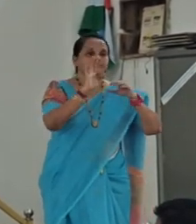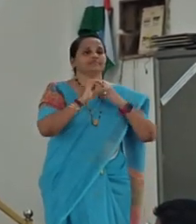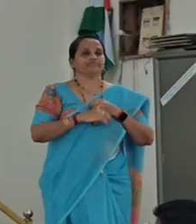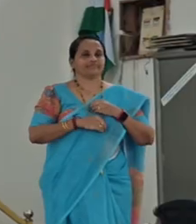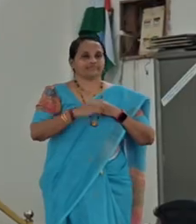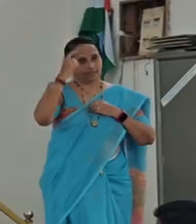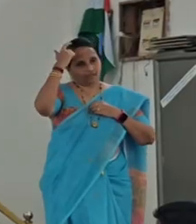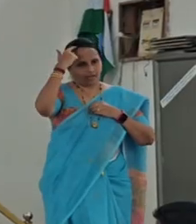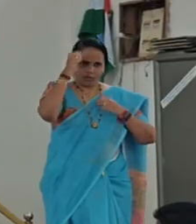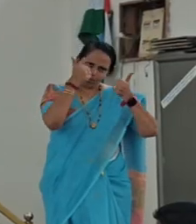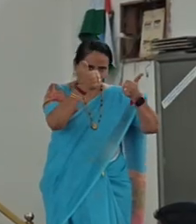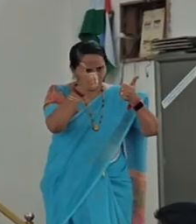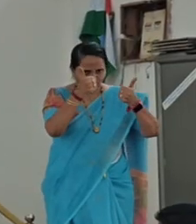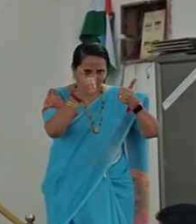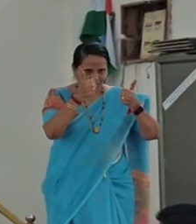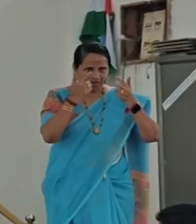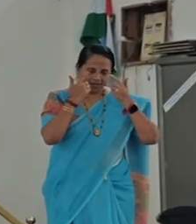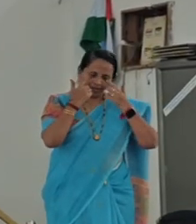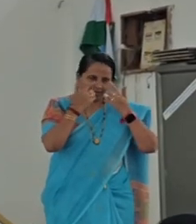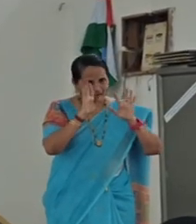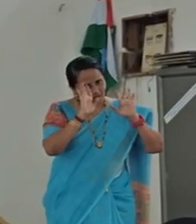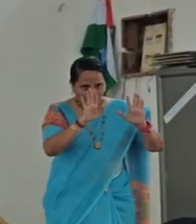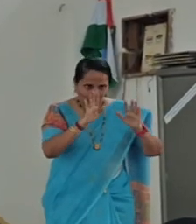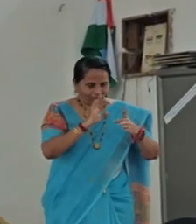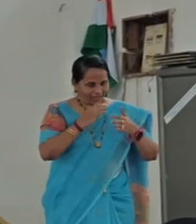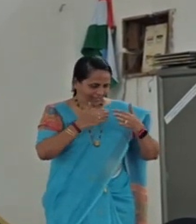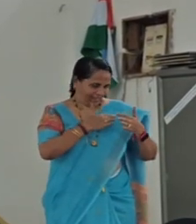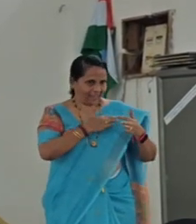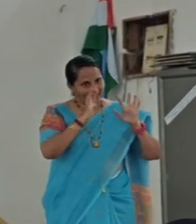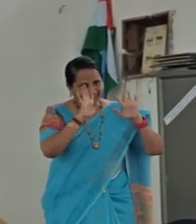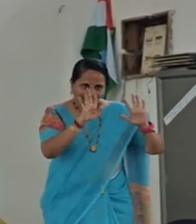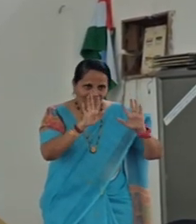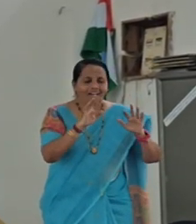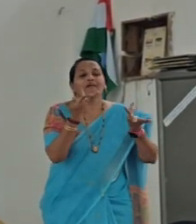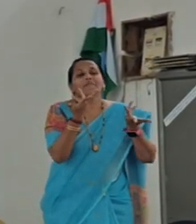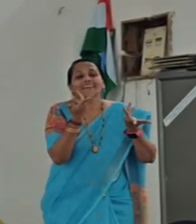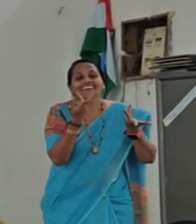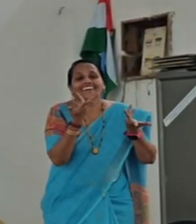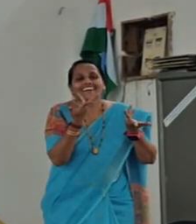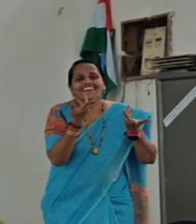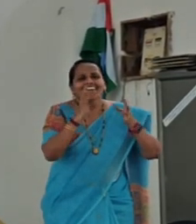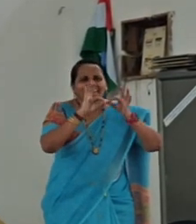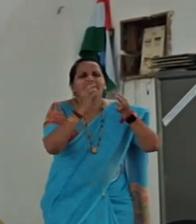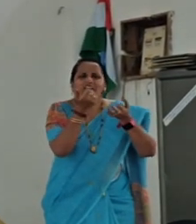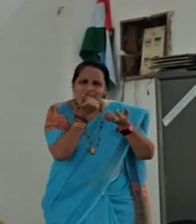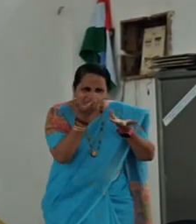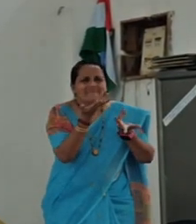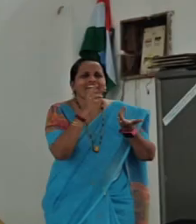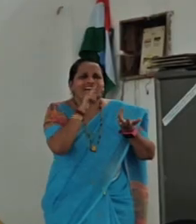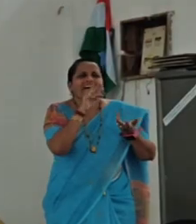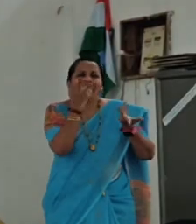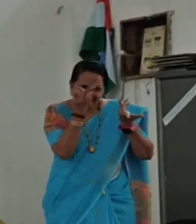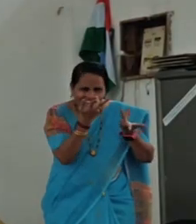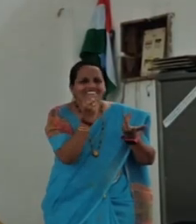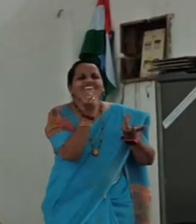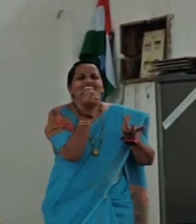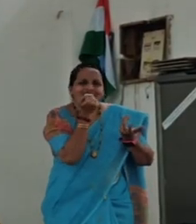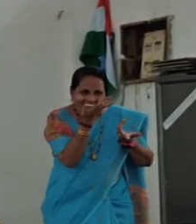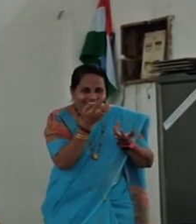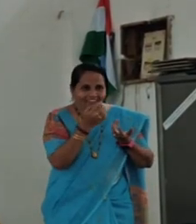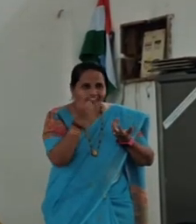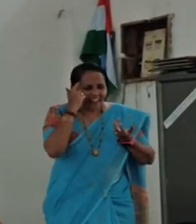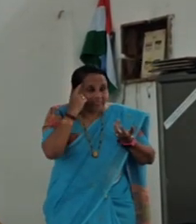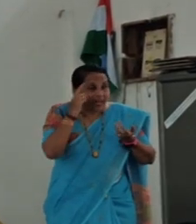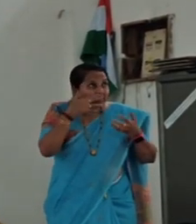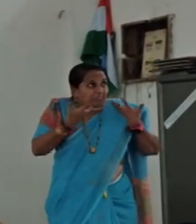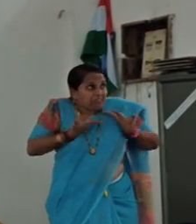good, organs are good, except communication. Everything is good. Just like one